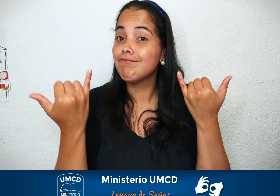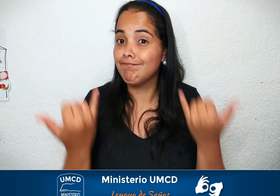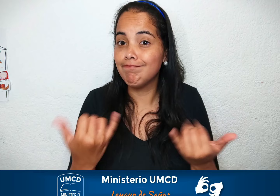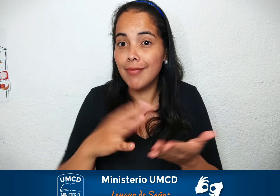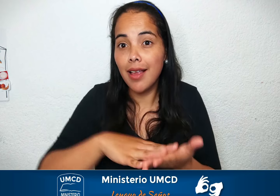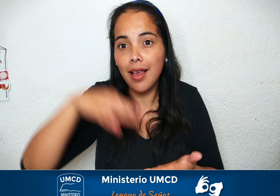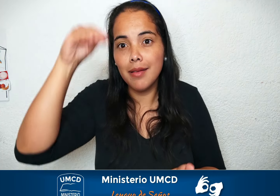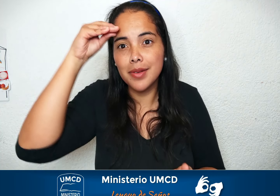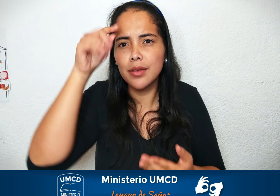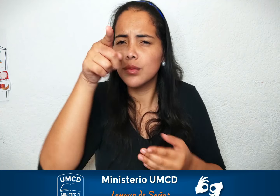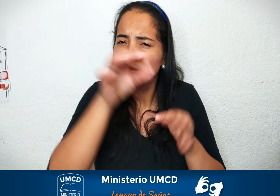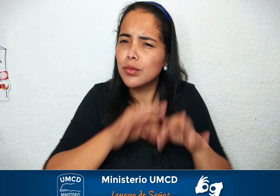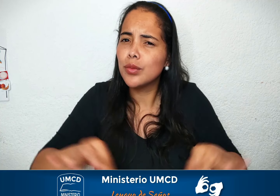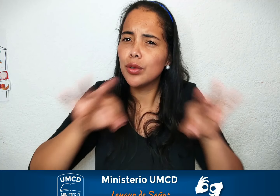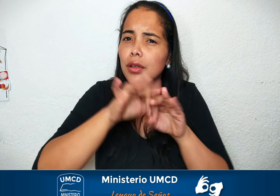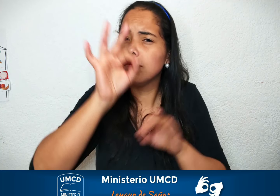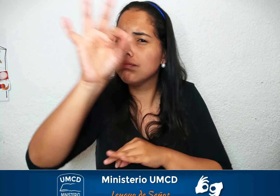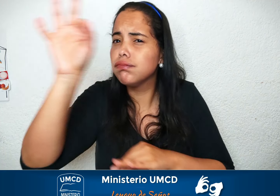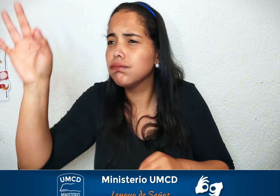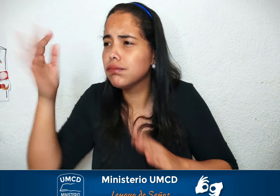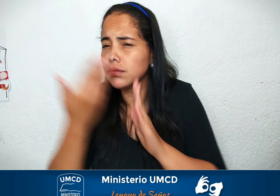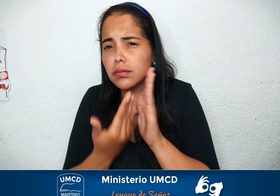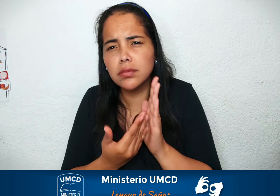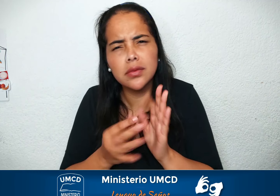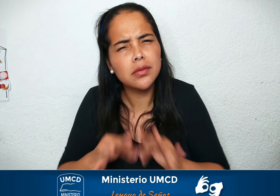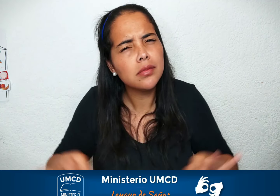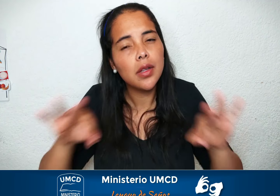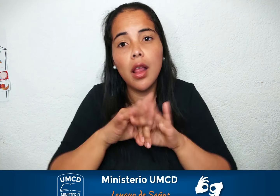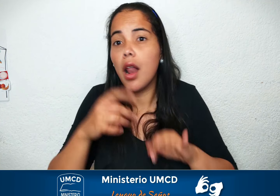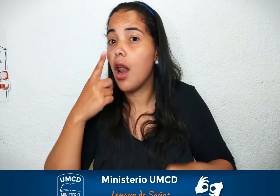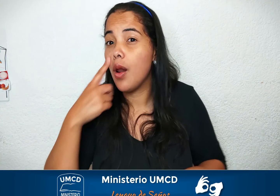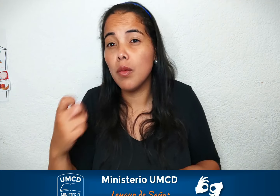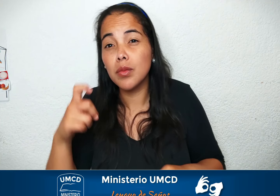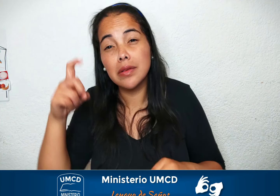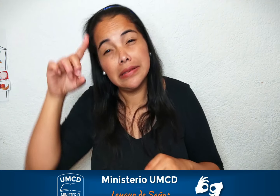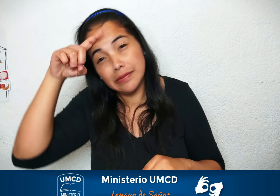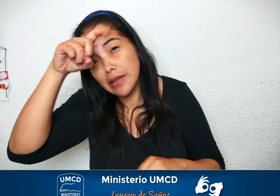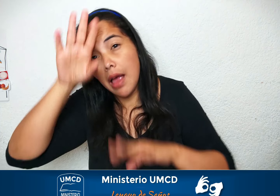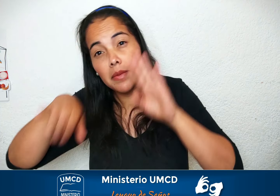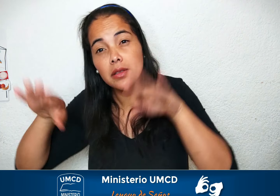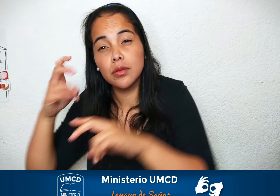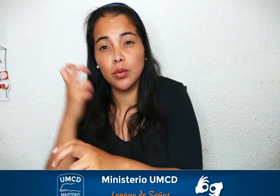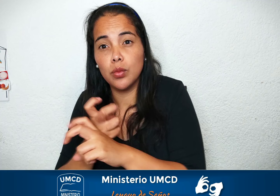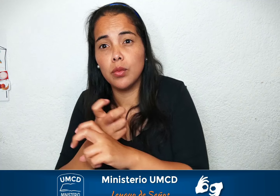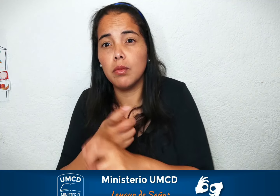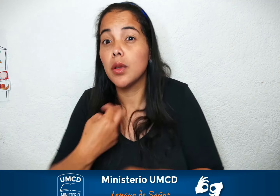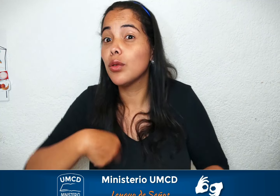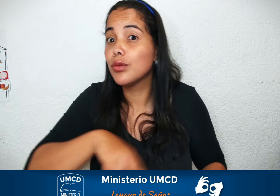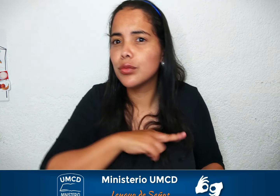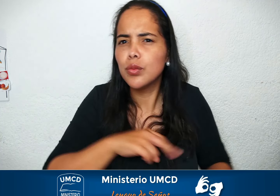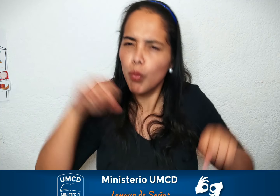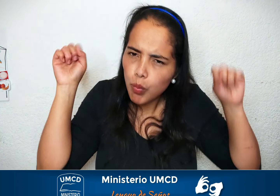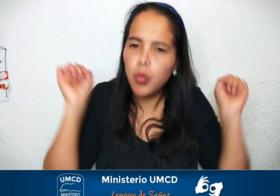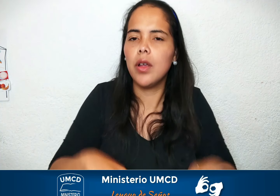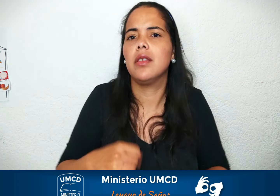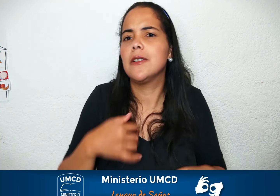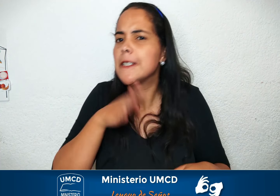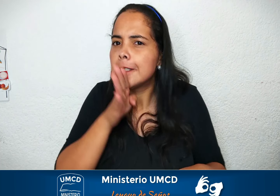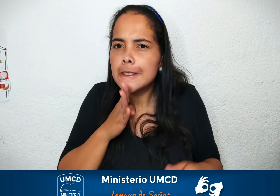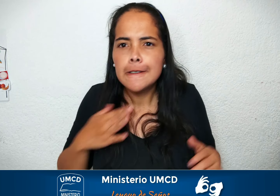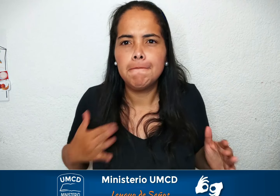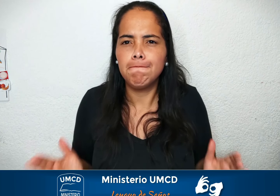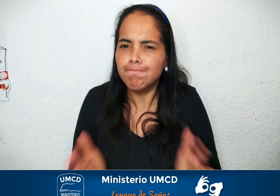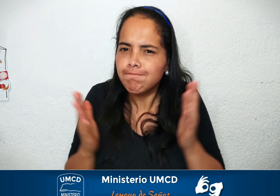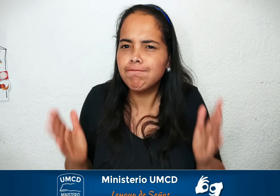El mensaje del Evangelio es un mensaje que para el hombre suena locura, pero para nosotros